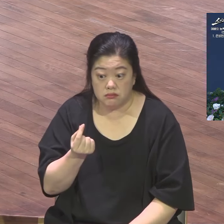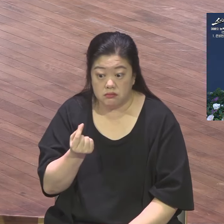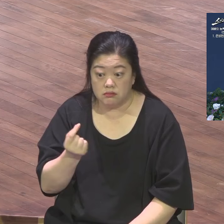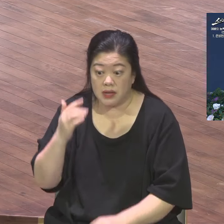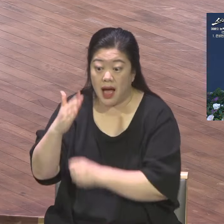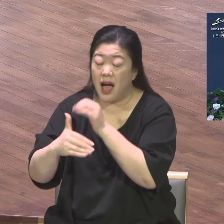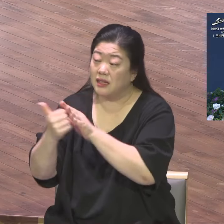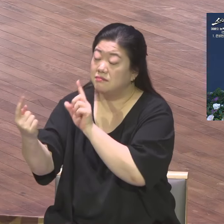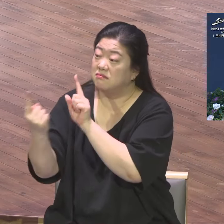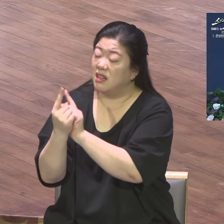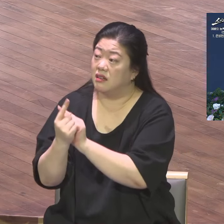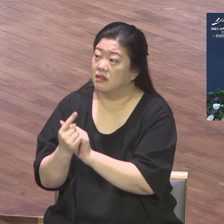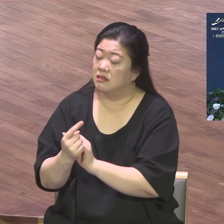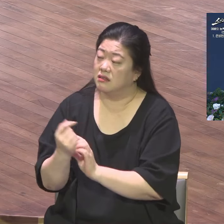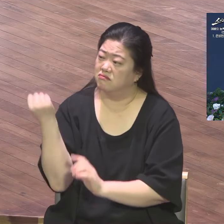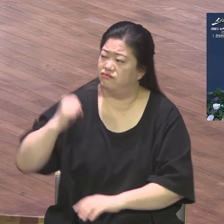앞에.